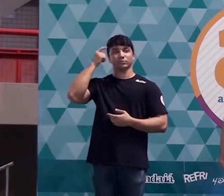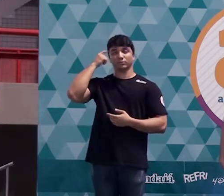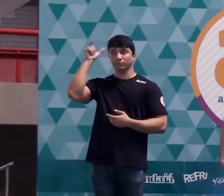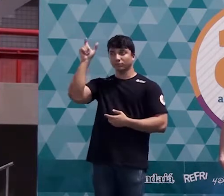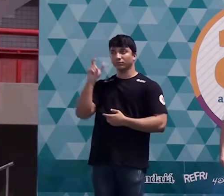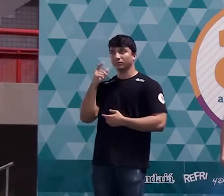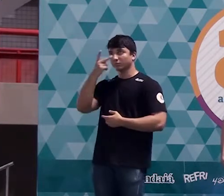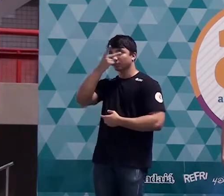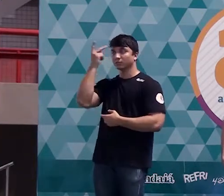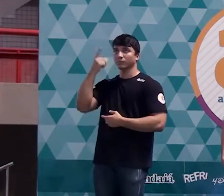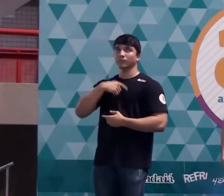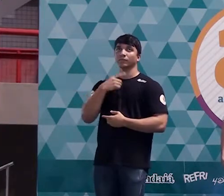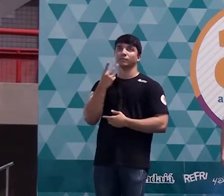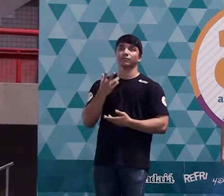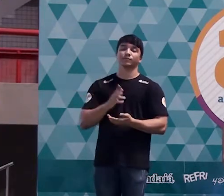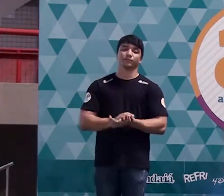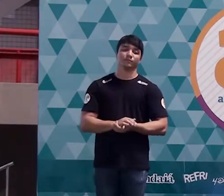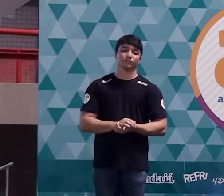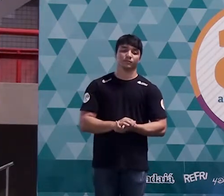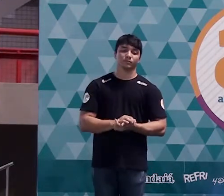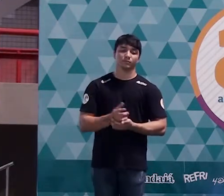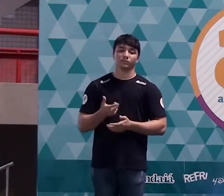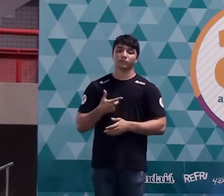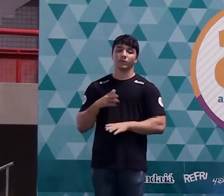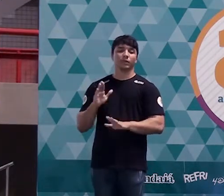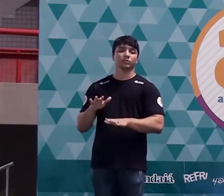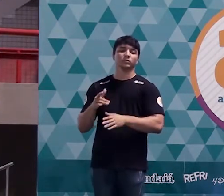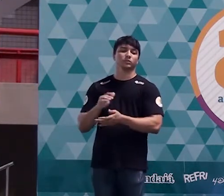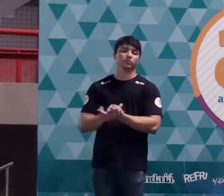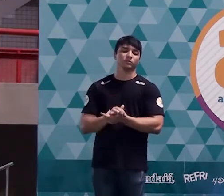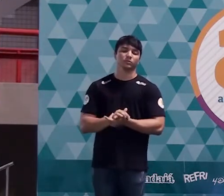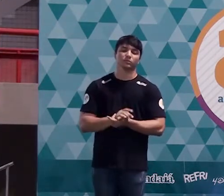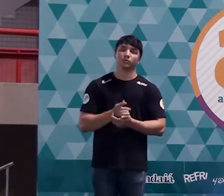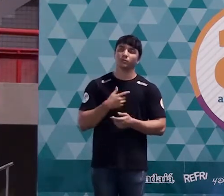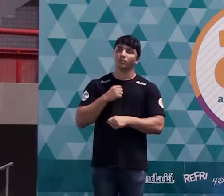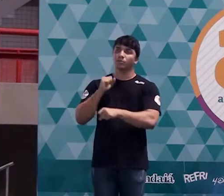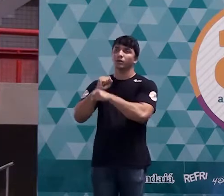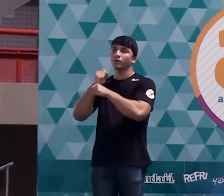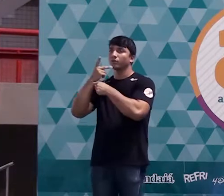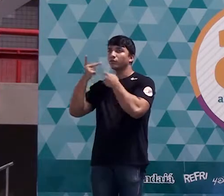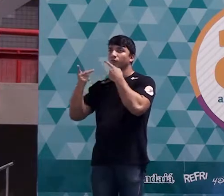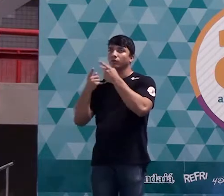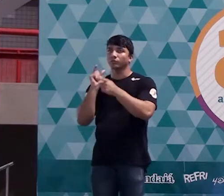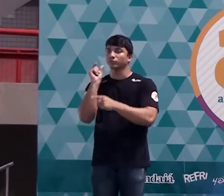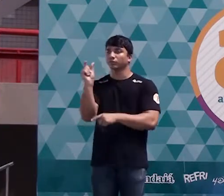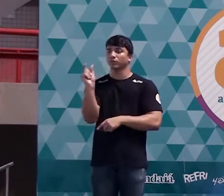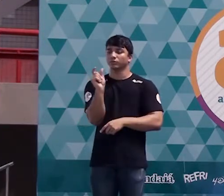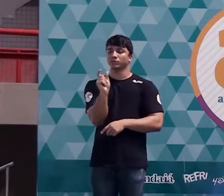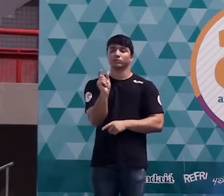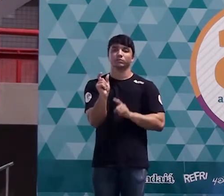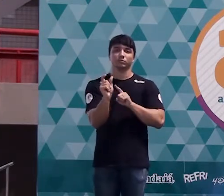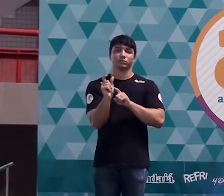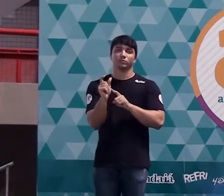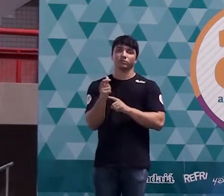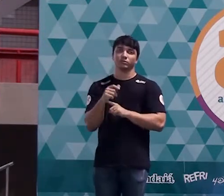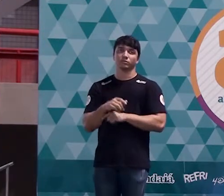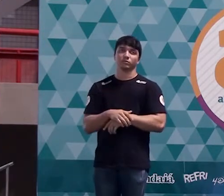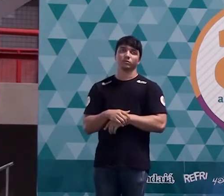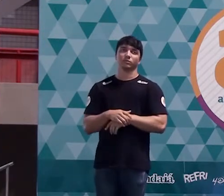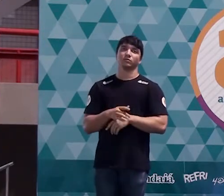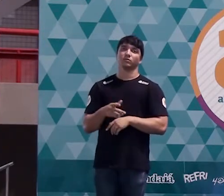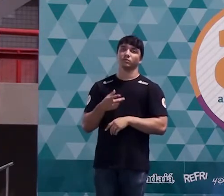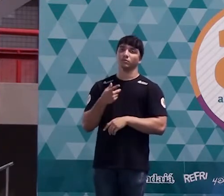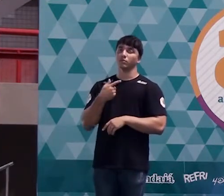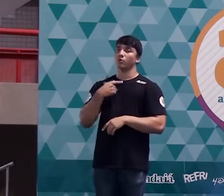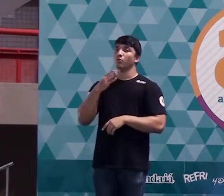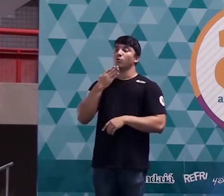essa pessoa fazendo zoada, e você diz assim: menina, para de falar só um pedacinho. Aí ela diz assim: